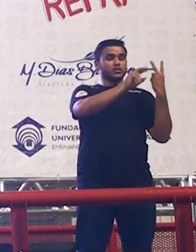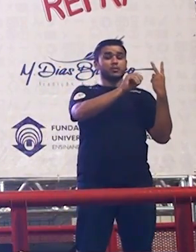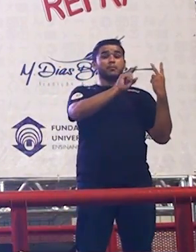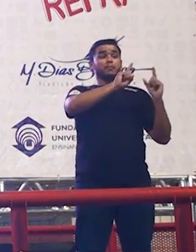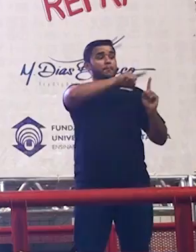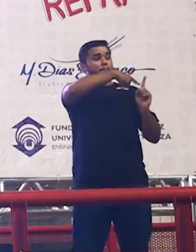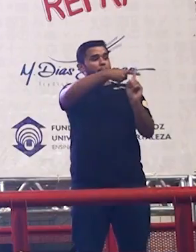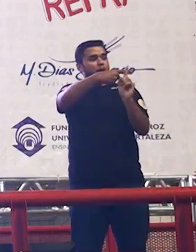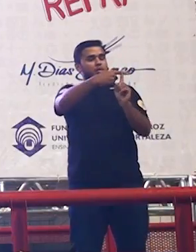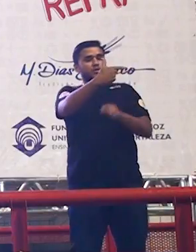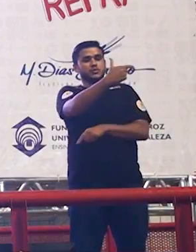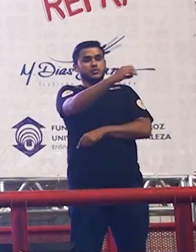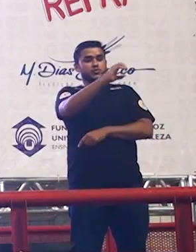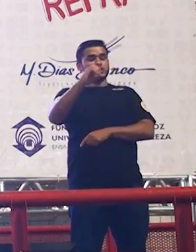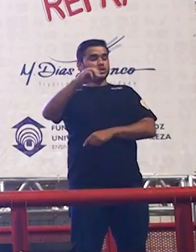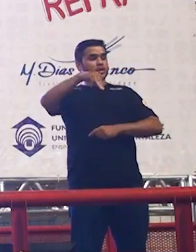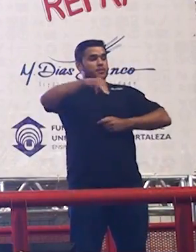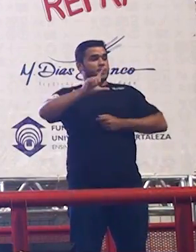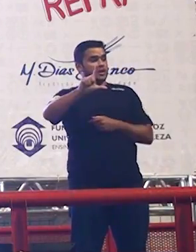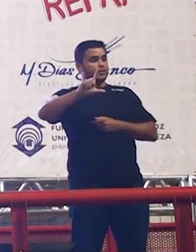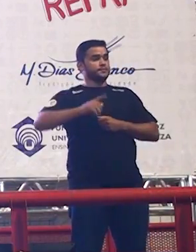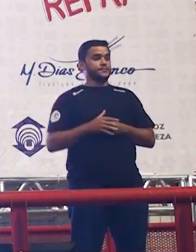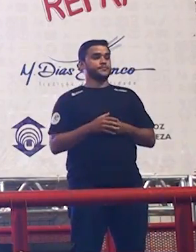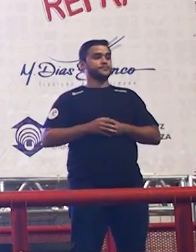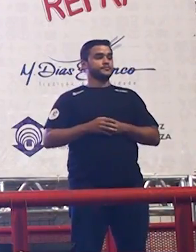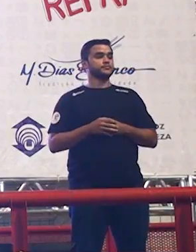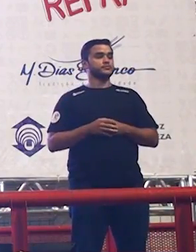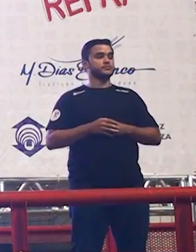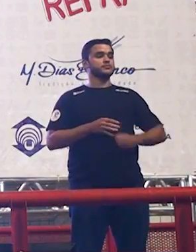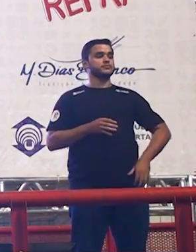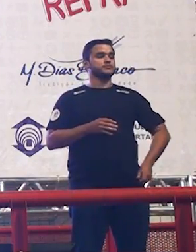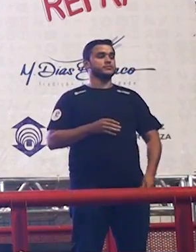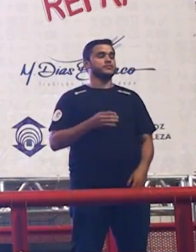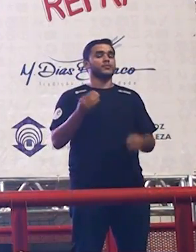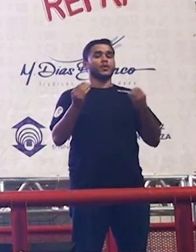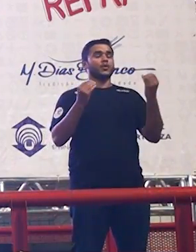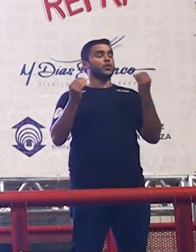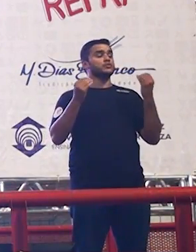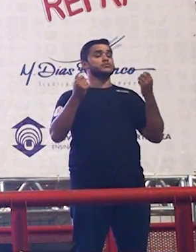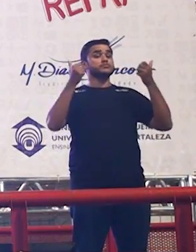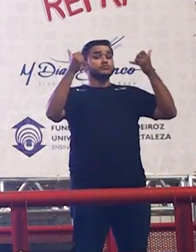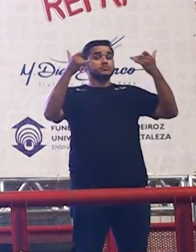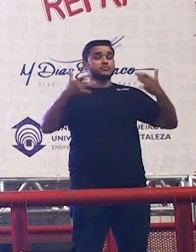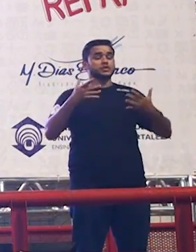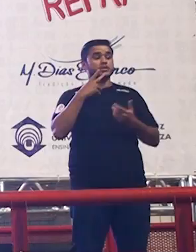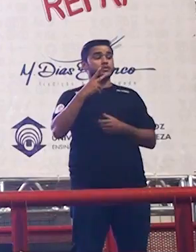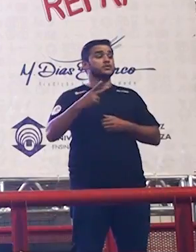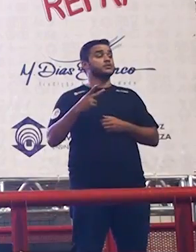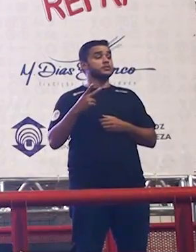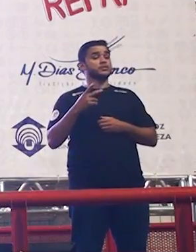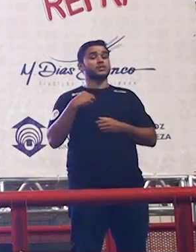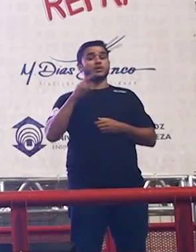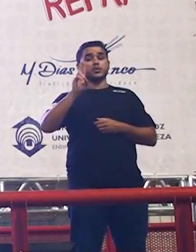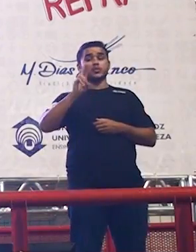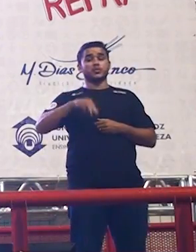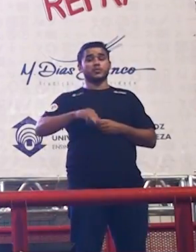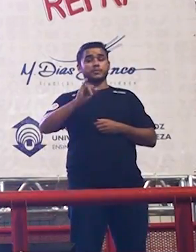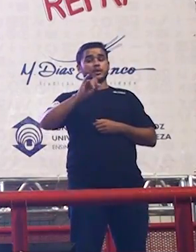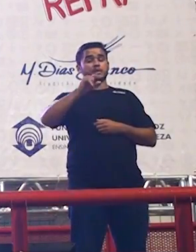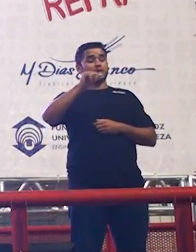evaporado? 200 ml. Que conceito é esse que eu acabei de dar?